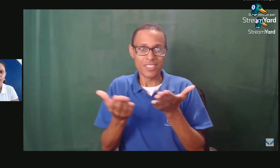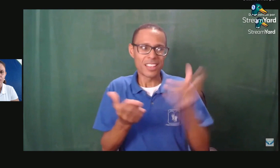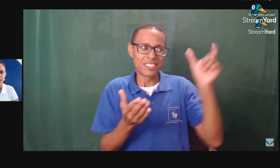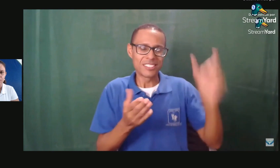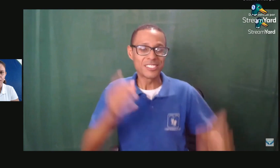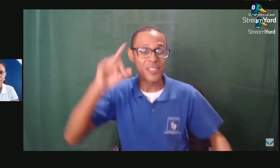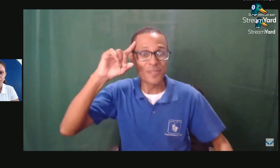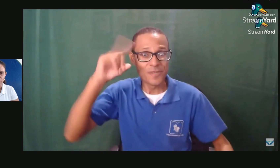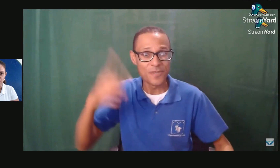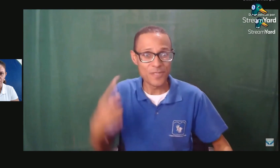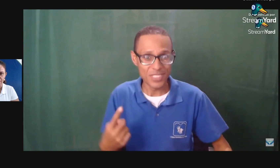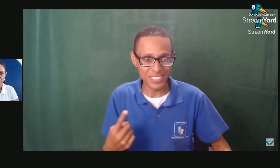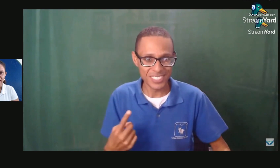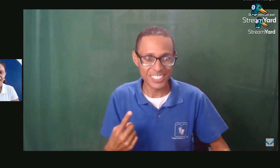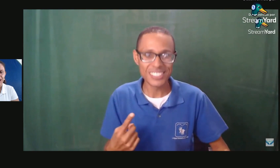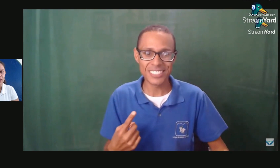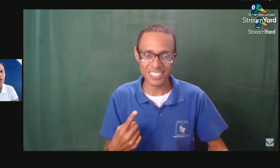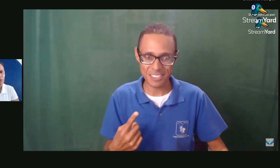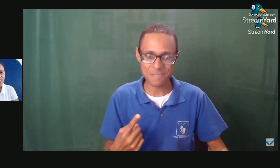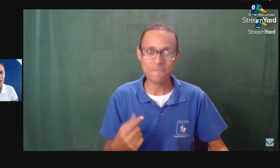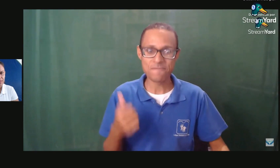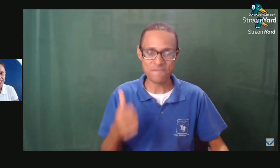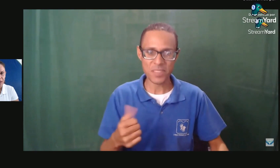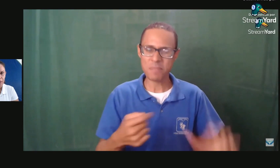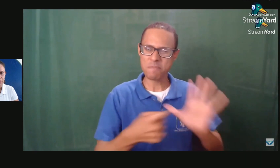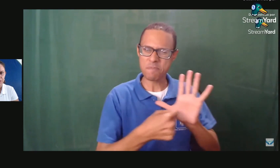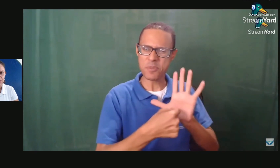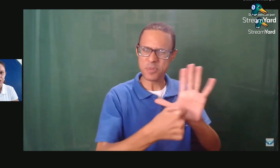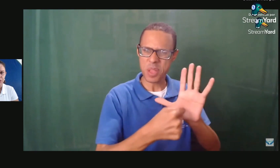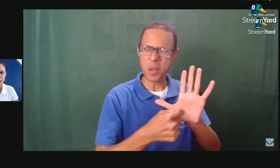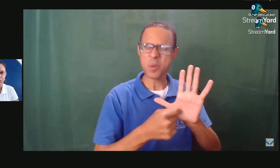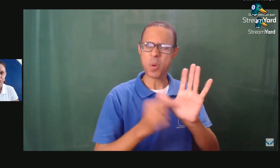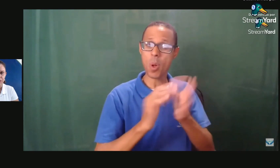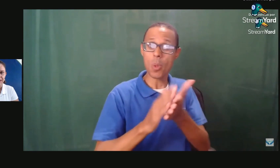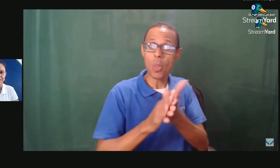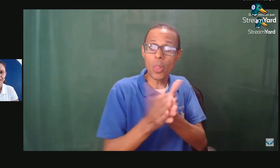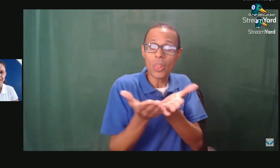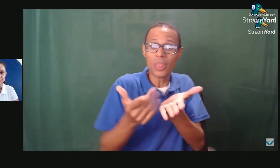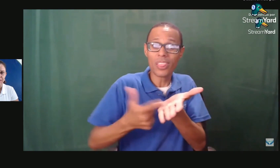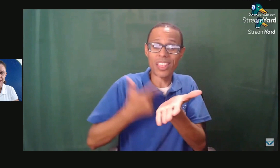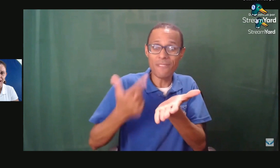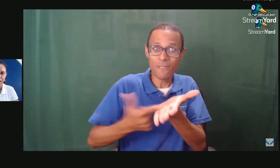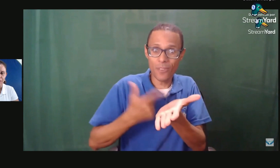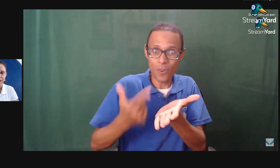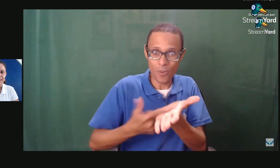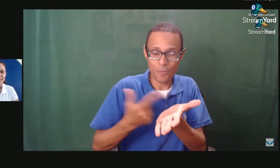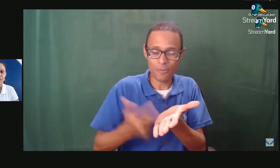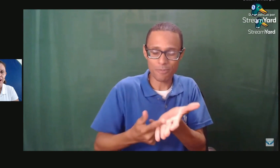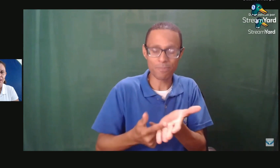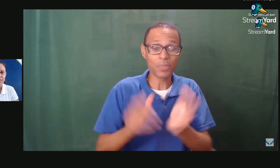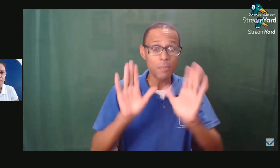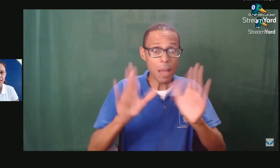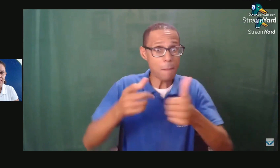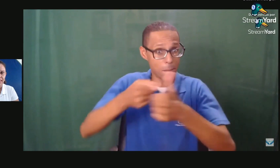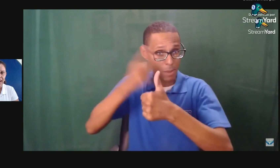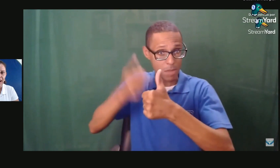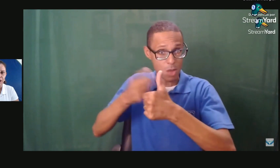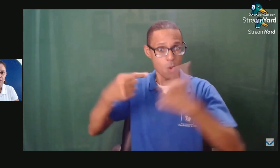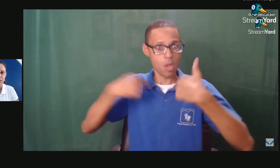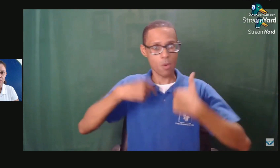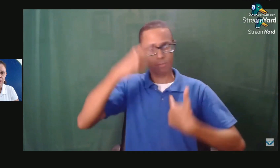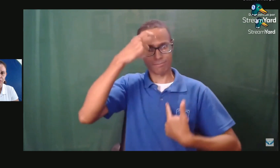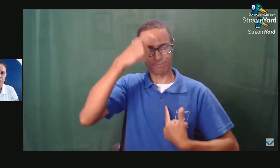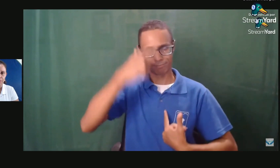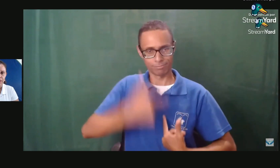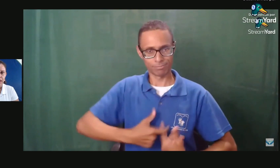né, o protagonismo da pessoa surda. E agora convidamos, então, a professora doutora Vanessa Vidal, que vai nos apresentar